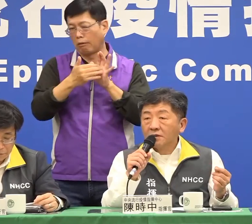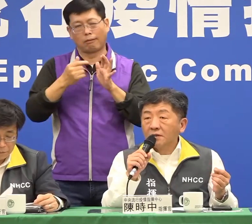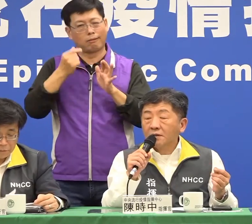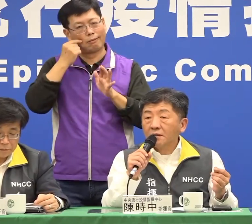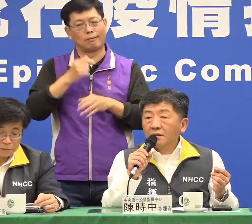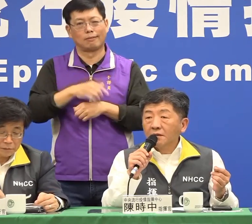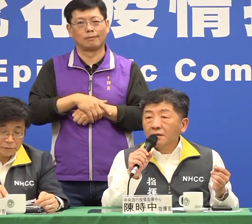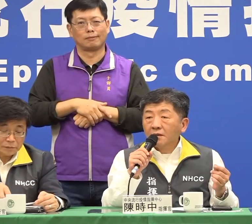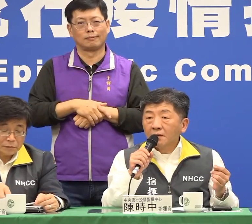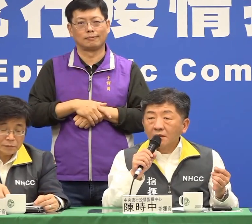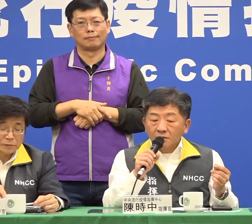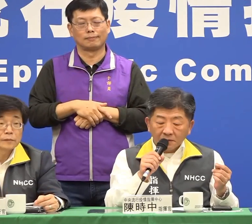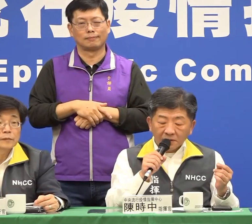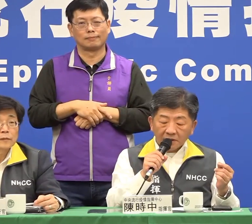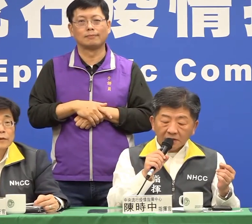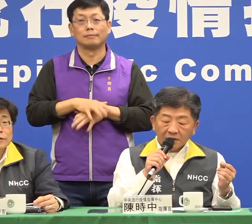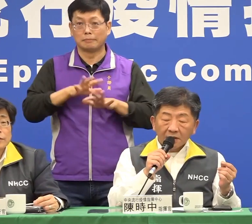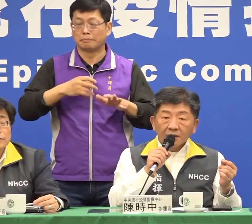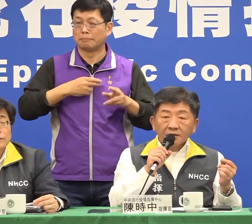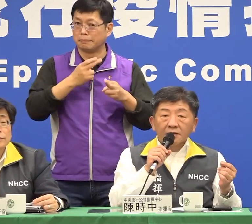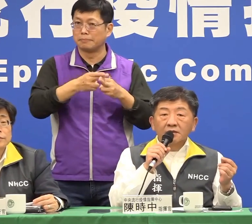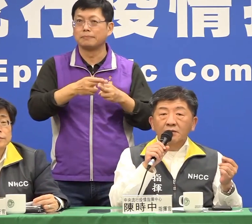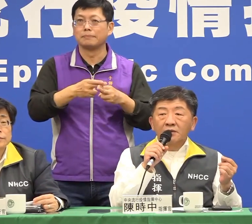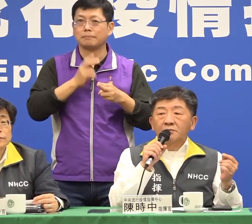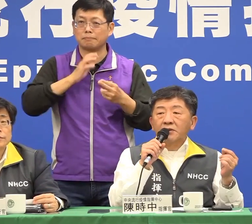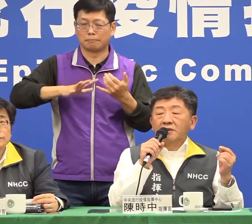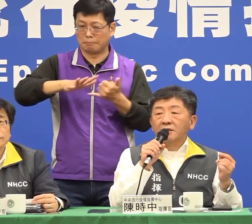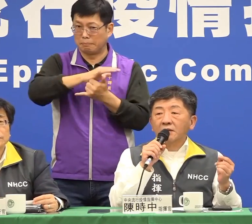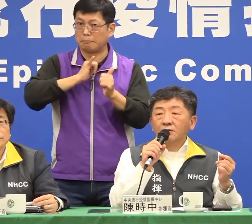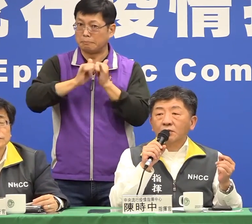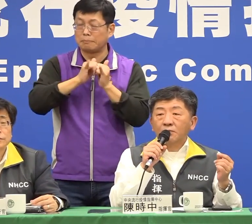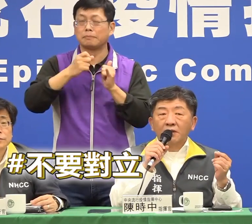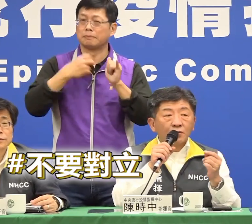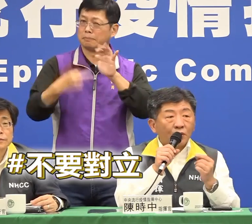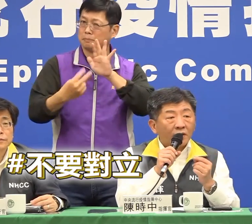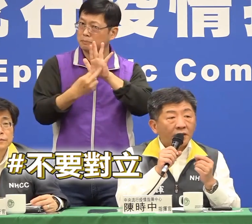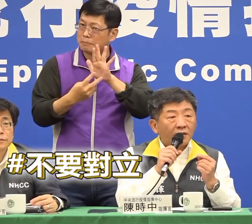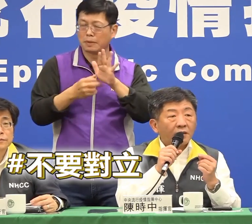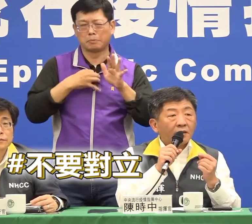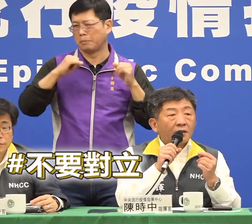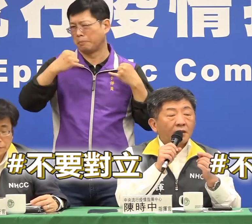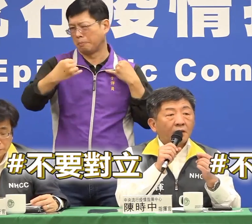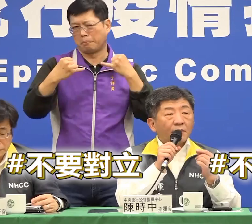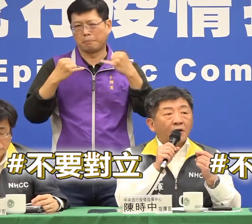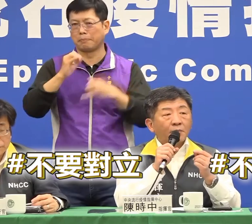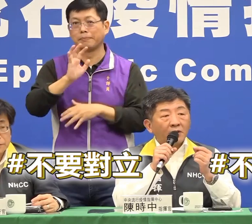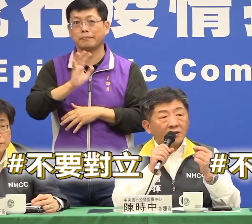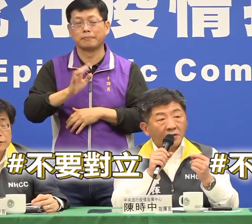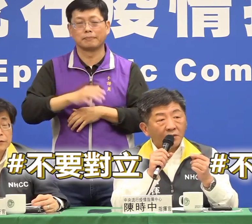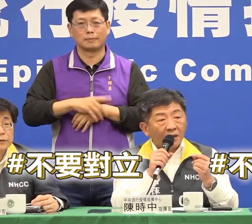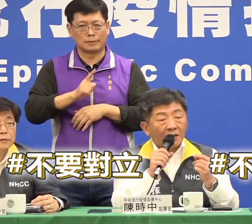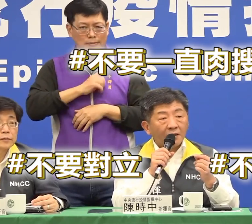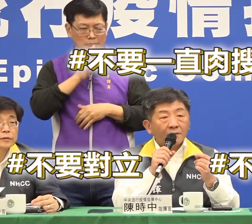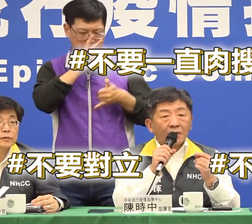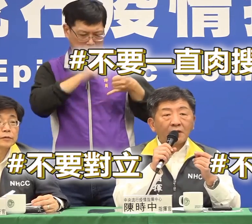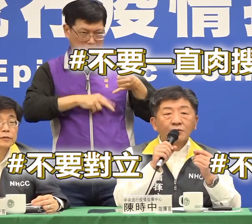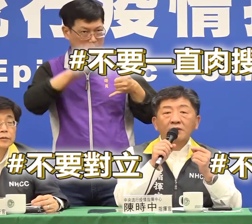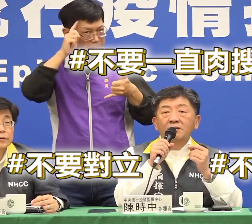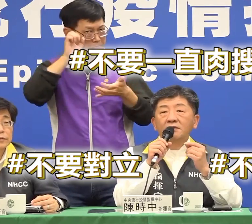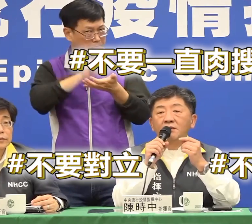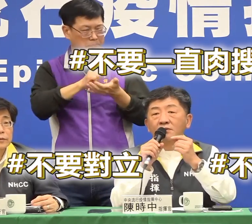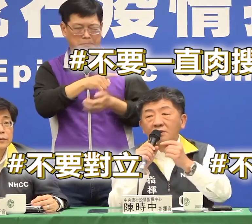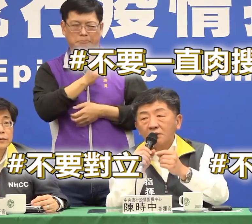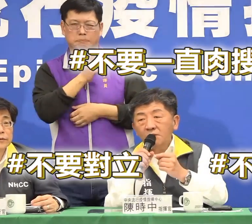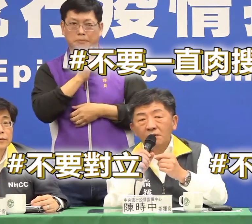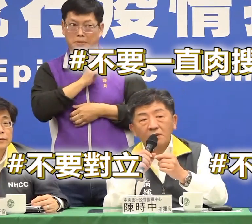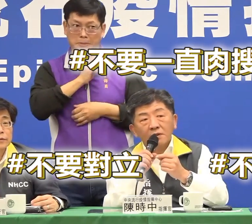做呢？哦，所以我相信整个社会一直没有强调说不要对立，哦，不要标签化，不要去一